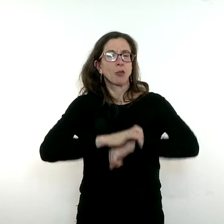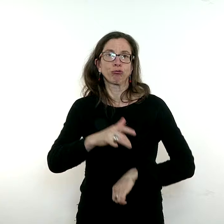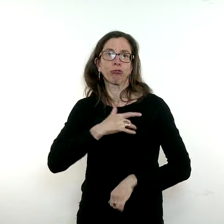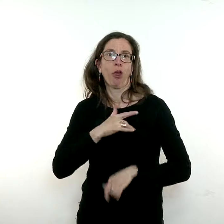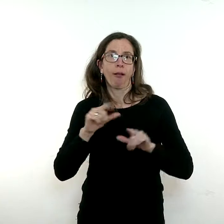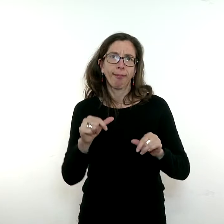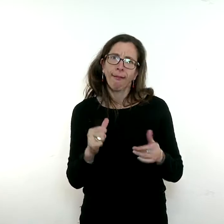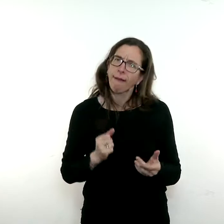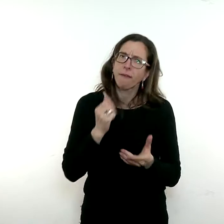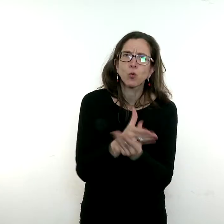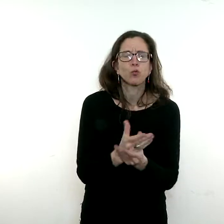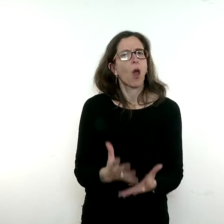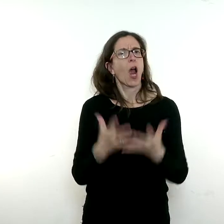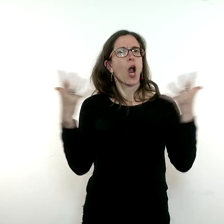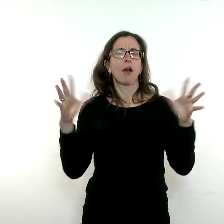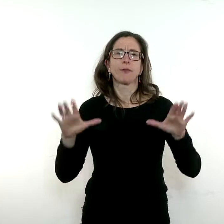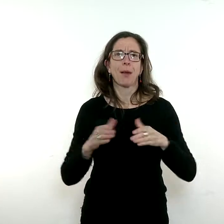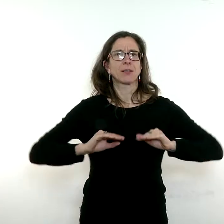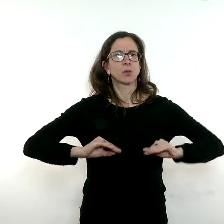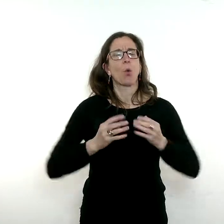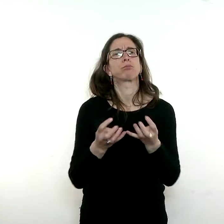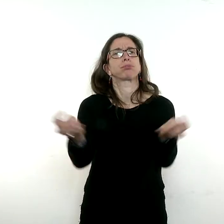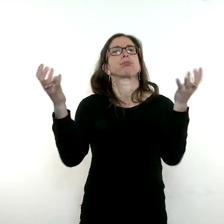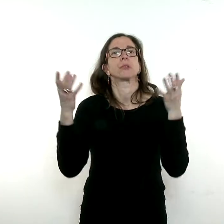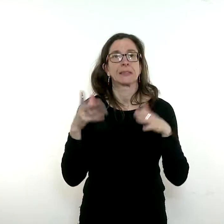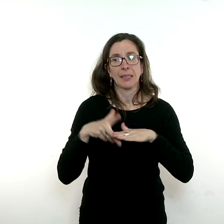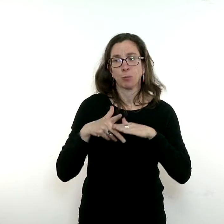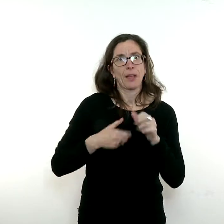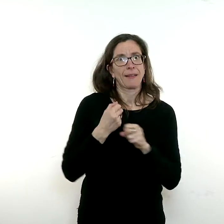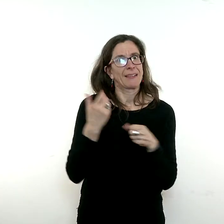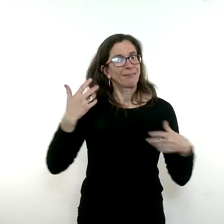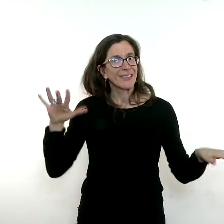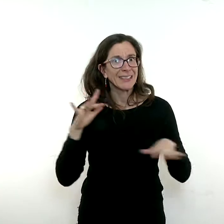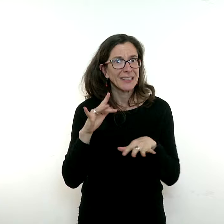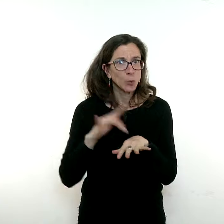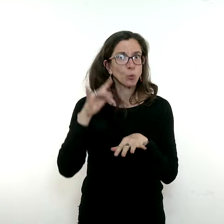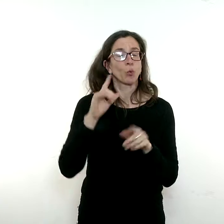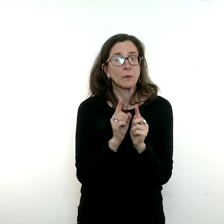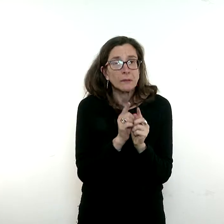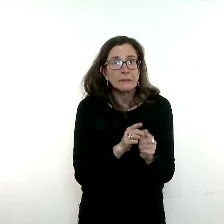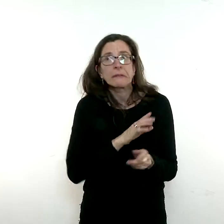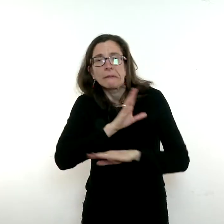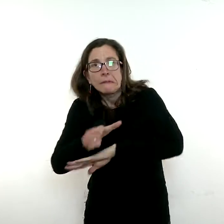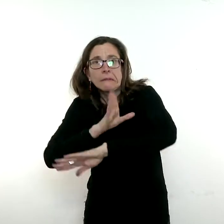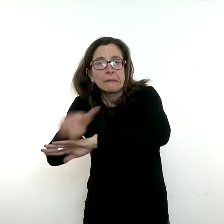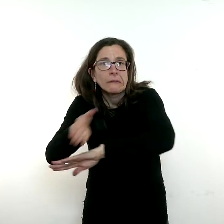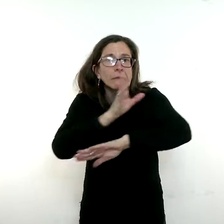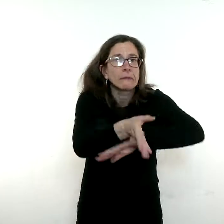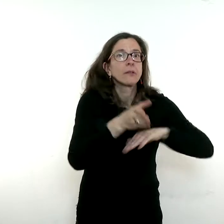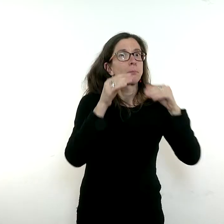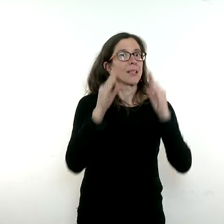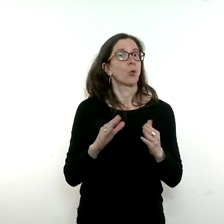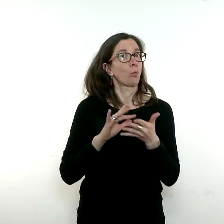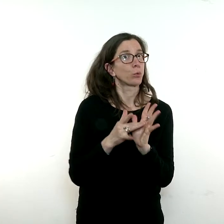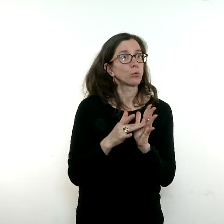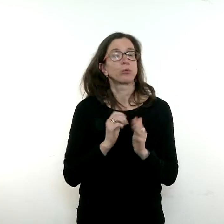avons fait une grande formation en début d'année, et puis après, nous allons dans les 6 quartiers de la ville, dans les maisons pour tous et les gymnases. Voilà, donc